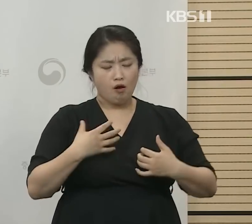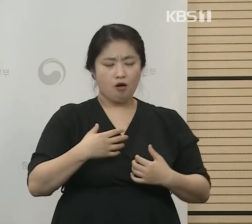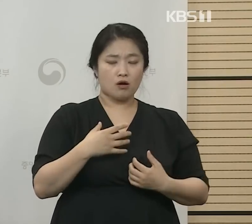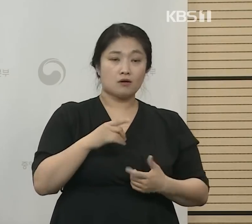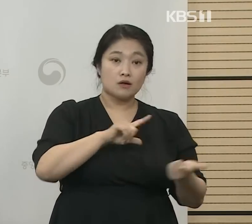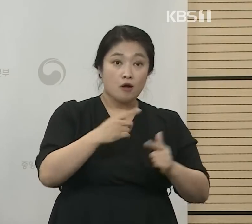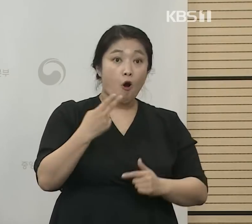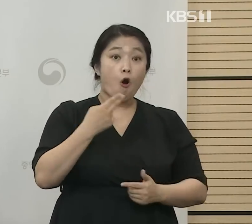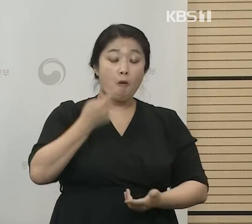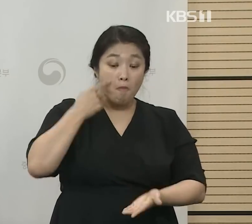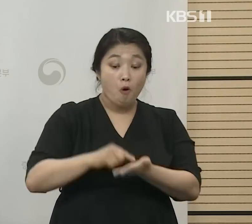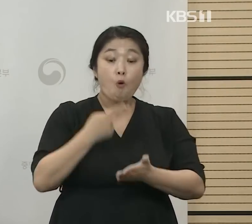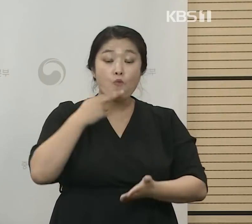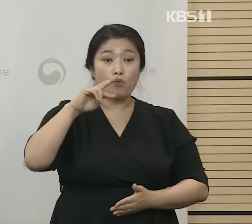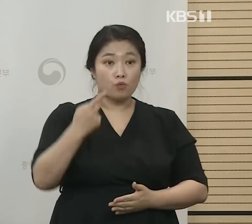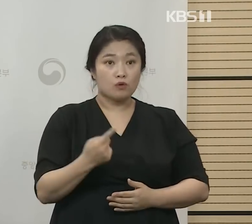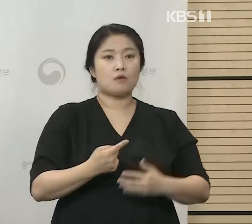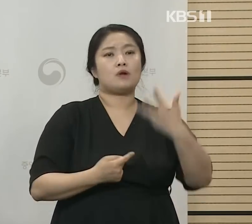감염을 포함하여